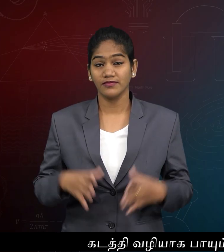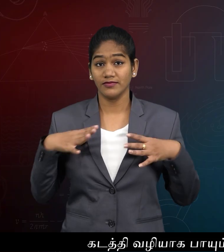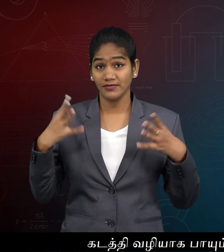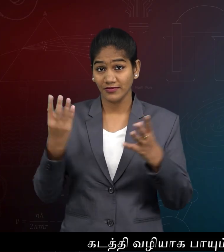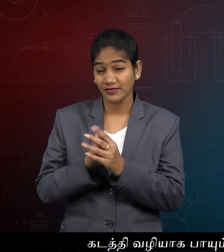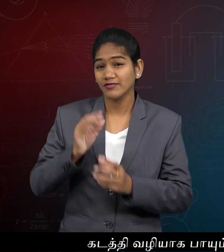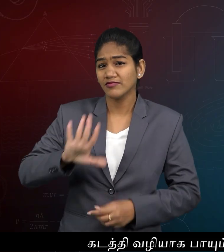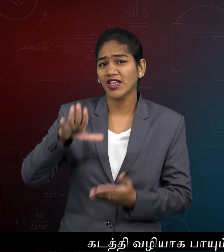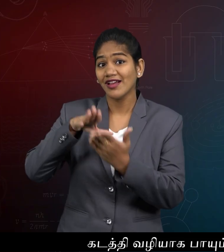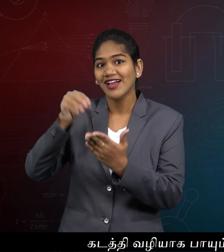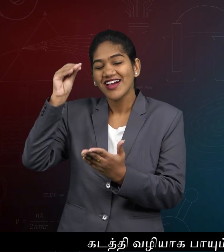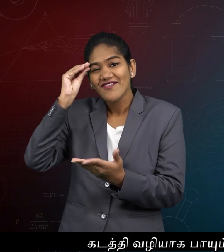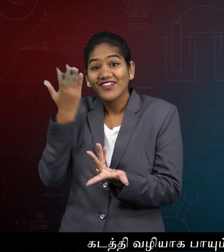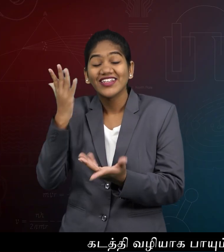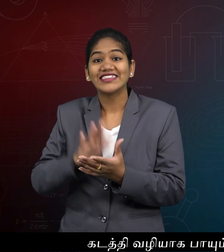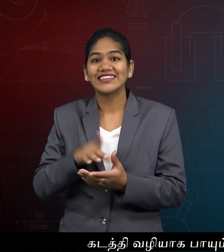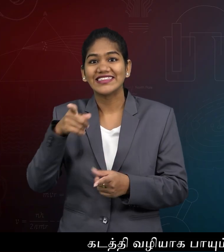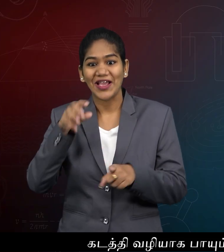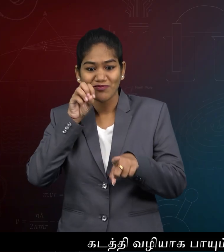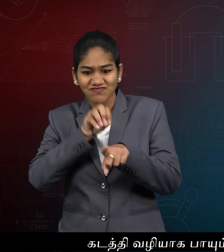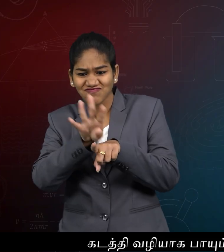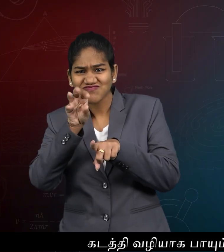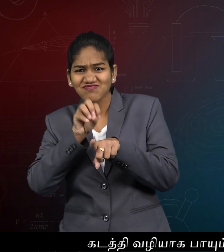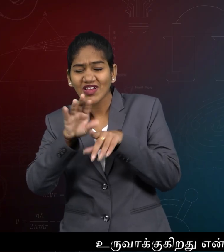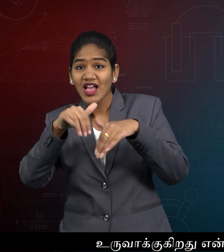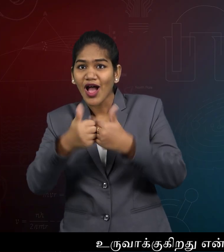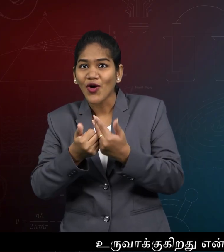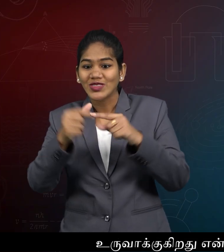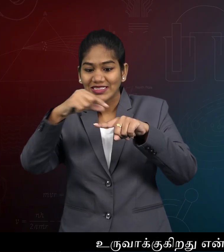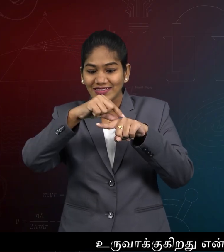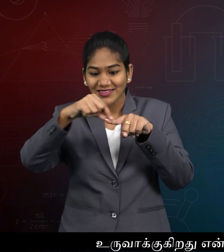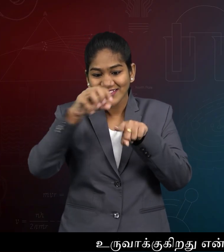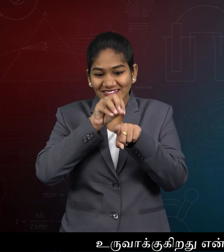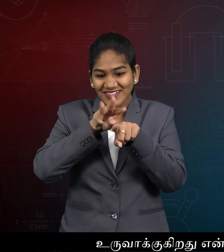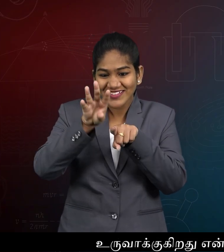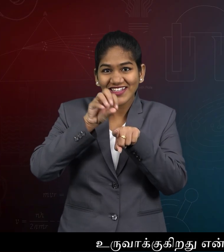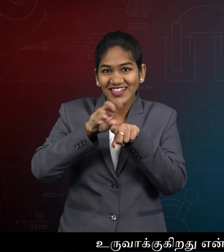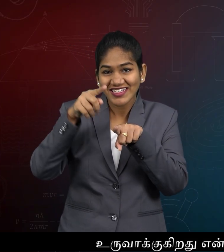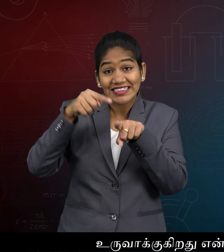மின்கடத்தி வழியாக பாயும் மின்சாரம் ஒரு காந்தப்புலத்தை உருவாக்குகிறது என்பதை நாம் அறிந்திருக்கிறோம்.